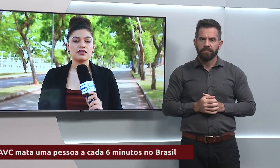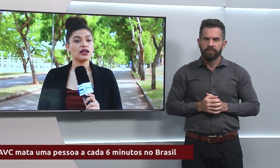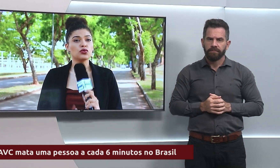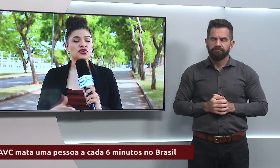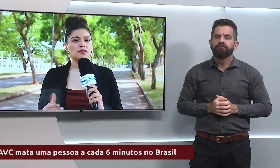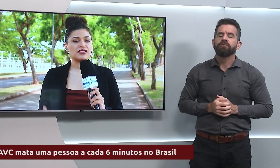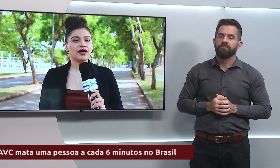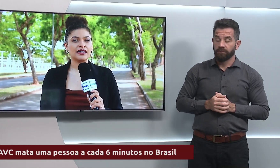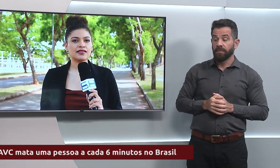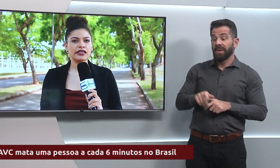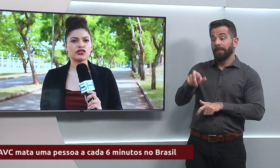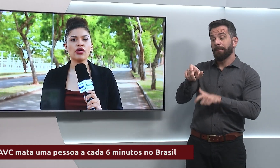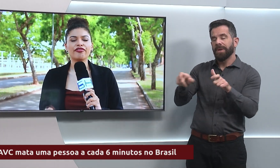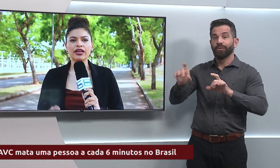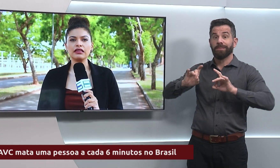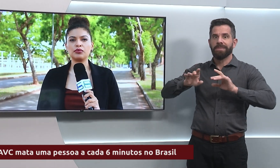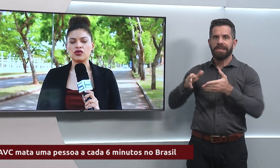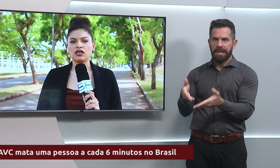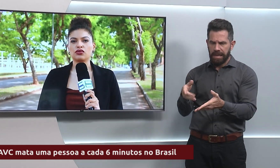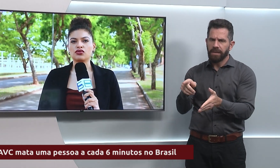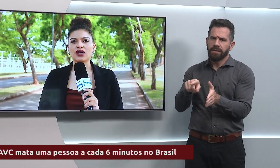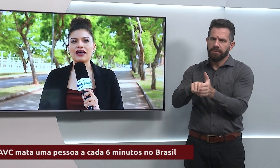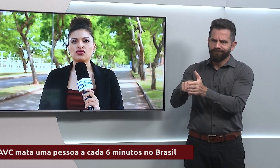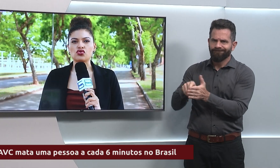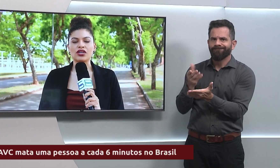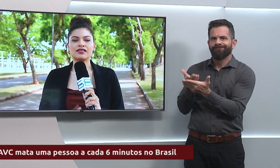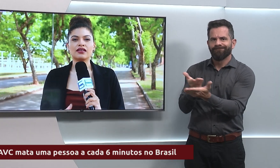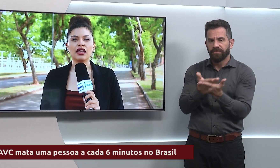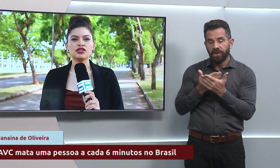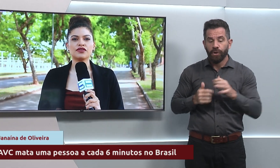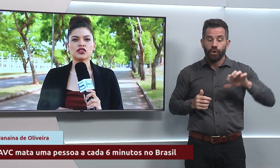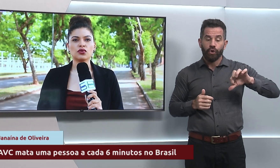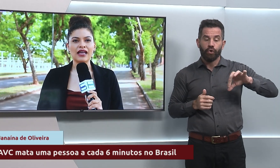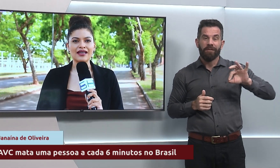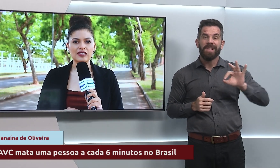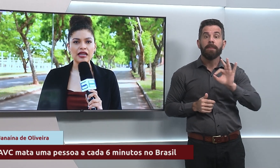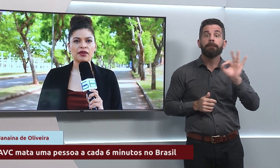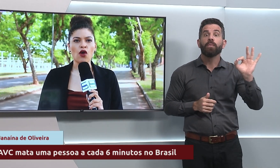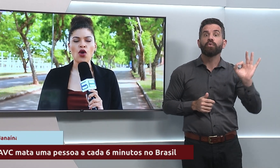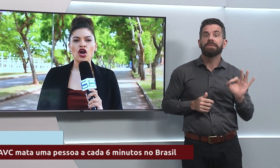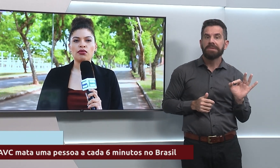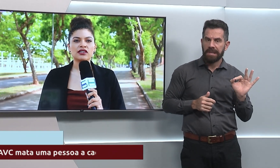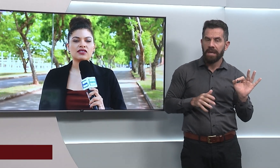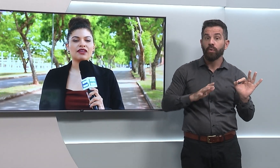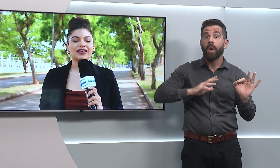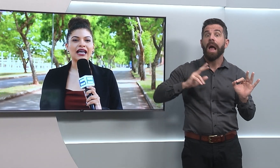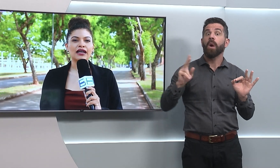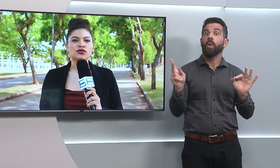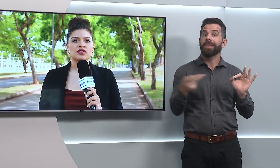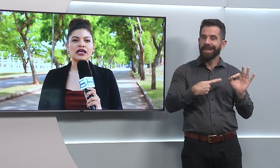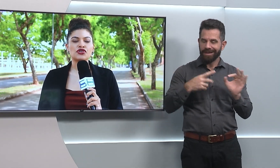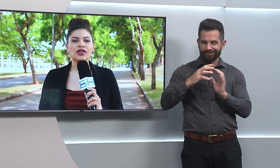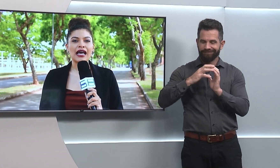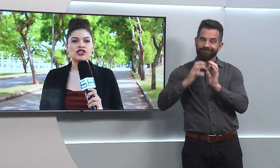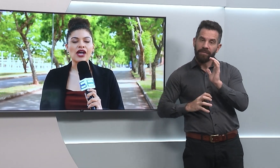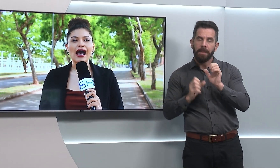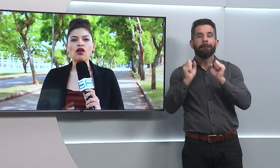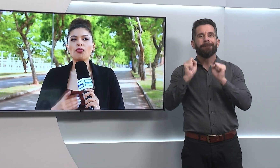Segundo especialistas, 90% dos casos de acidente vascular cerebral podem ser evitados desde que haja